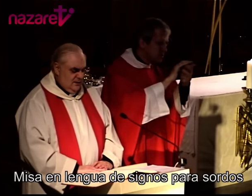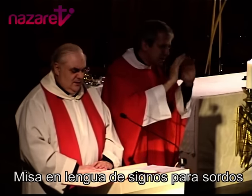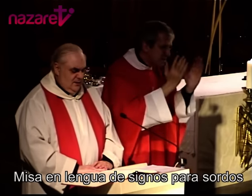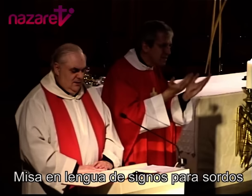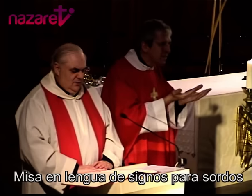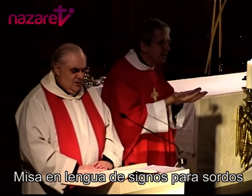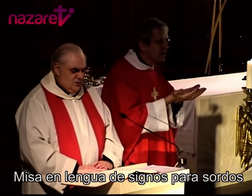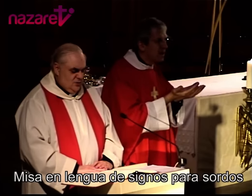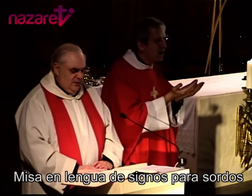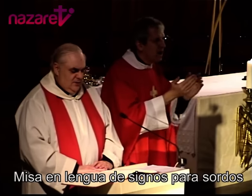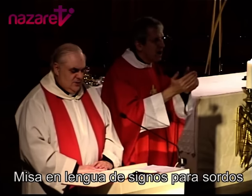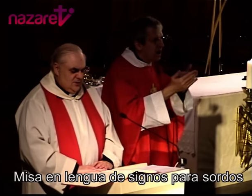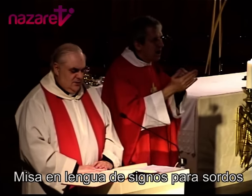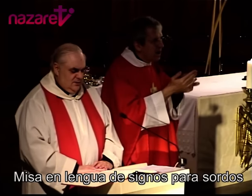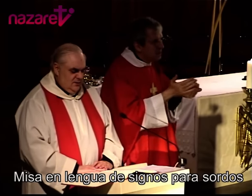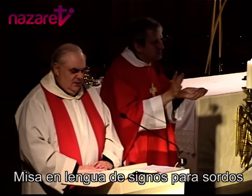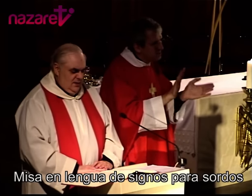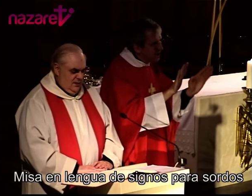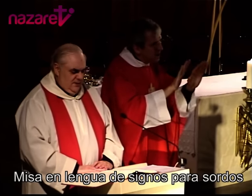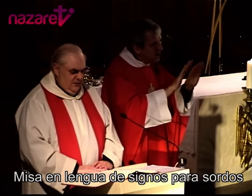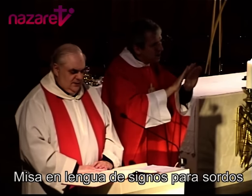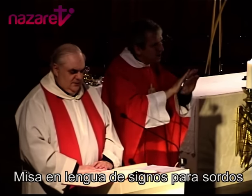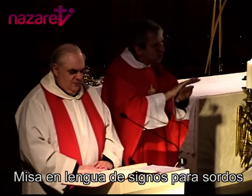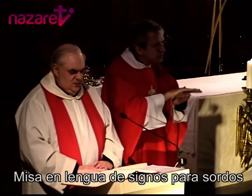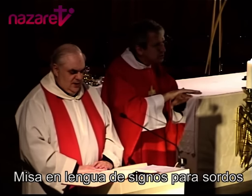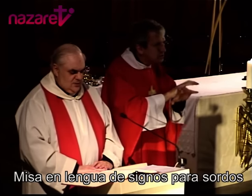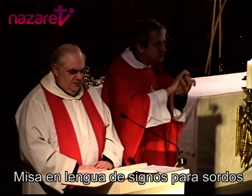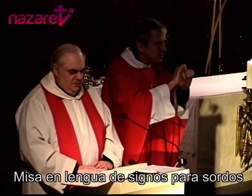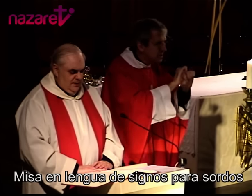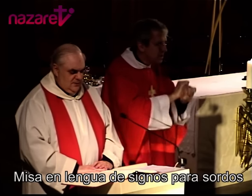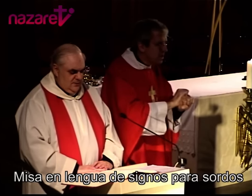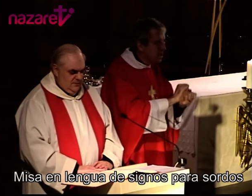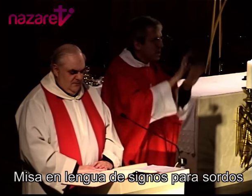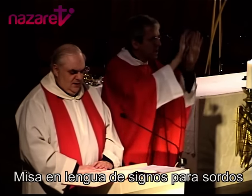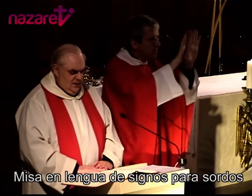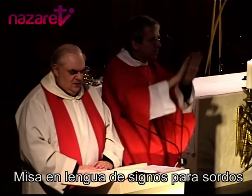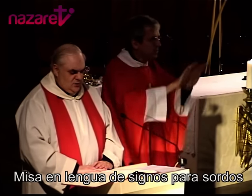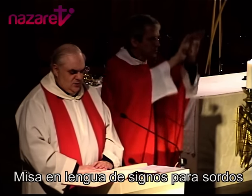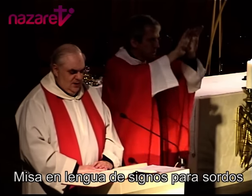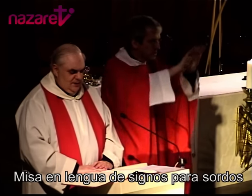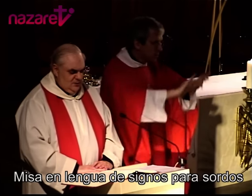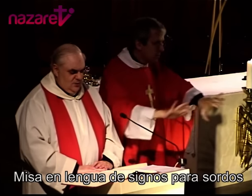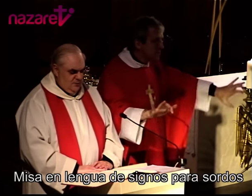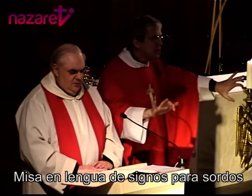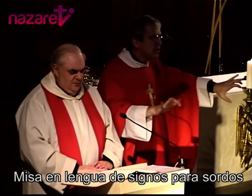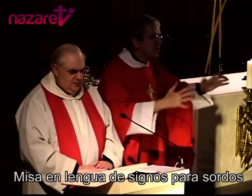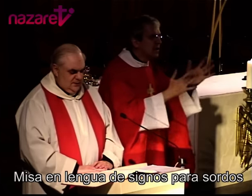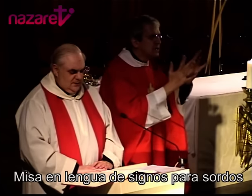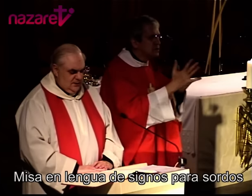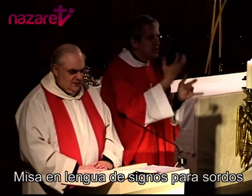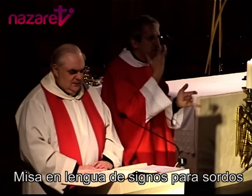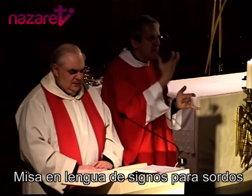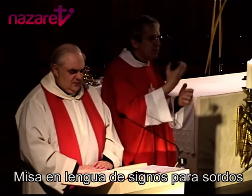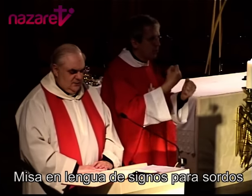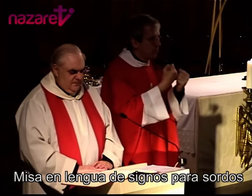nona, porque se oscureció el sol, el velo del templo se rasgó por medio, y Jesús, clamando con voz